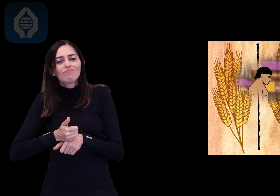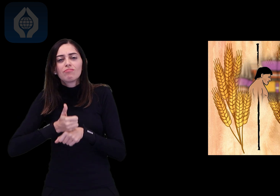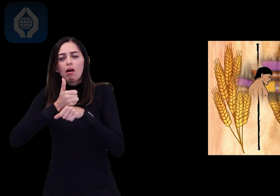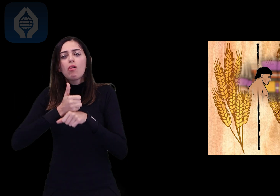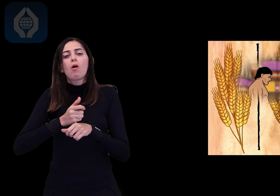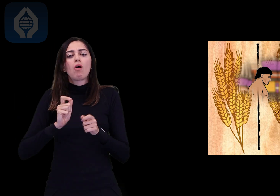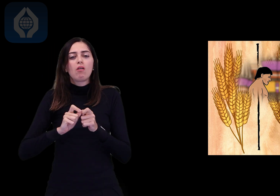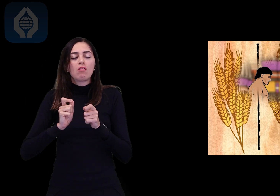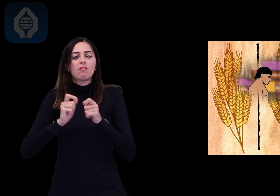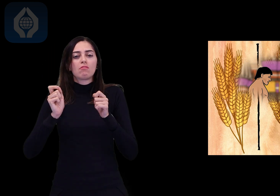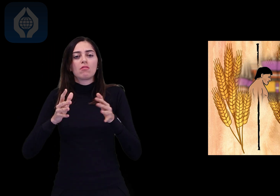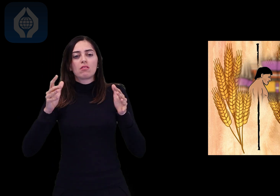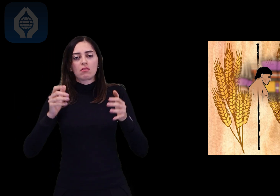melhor.